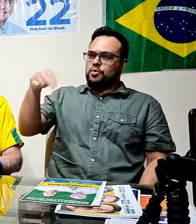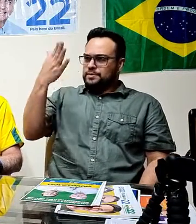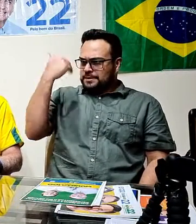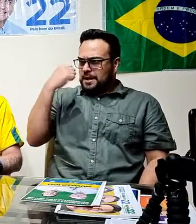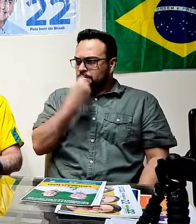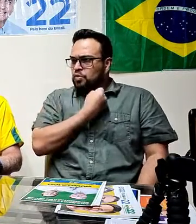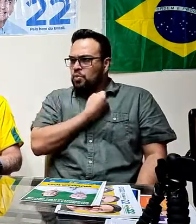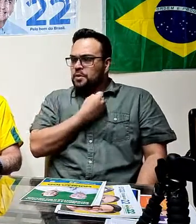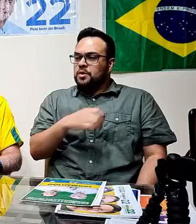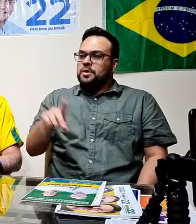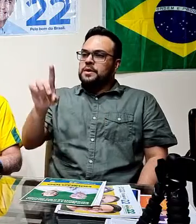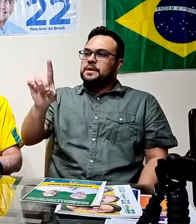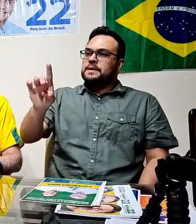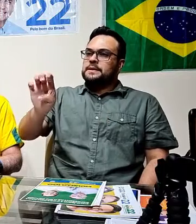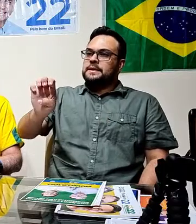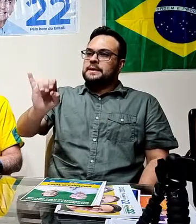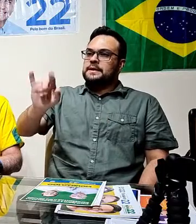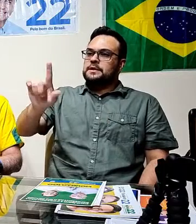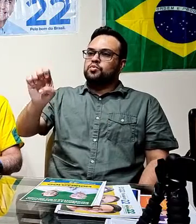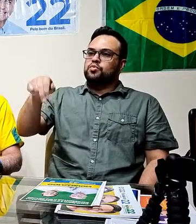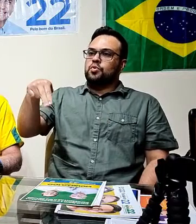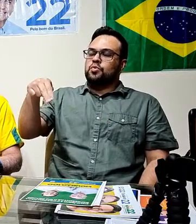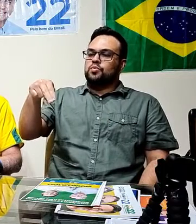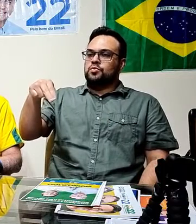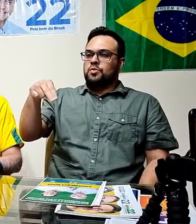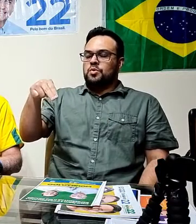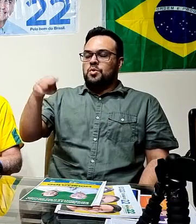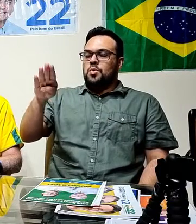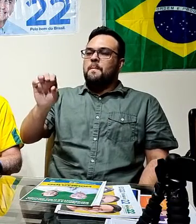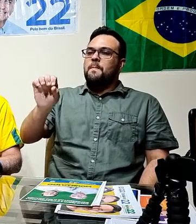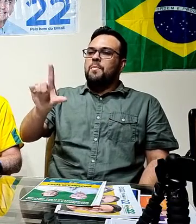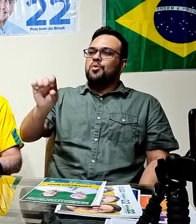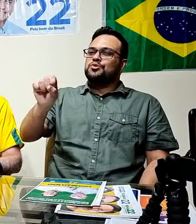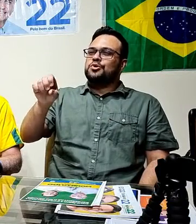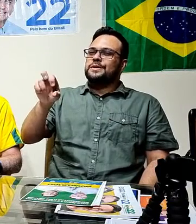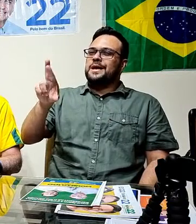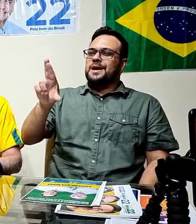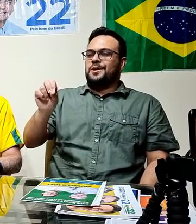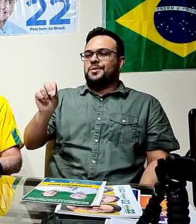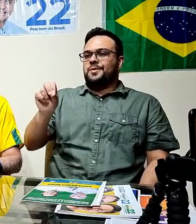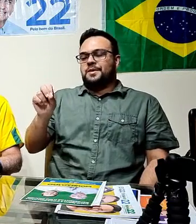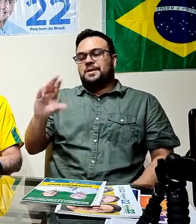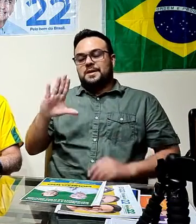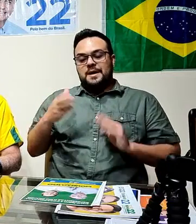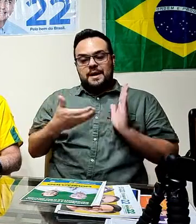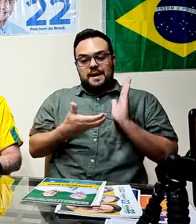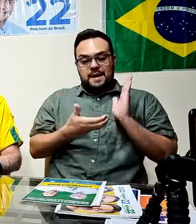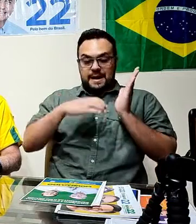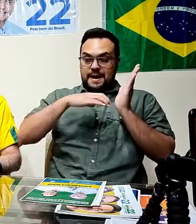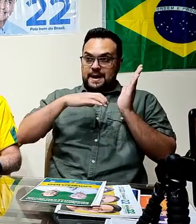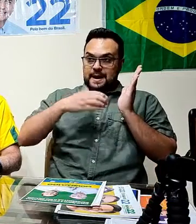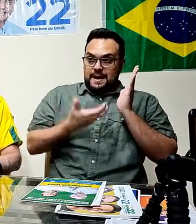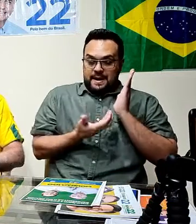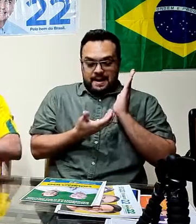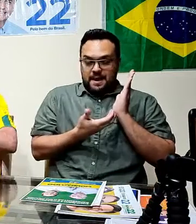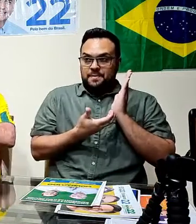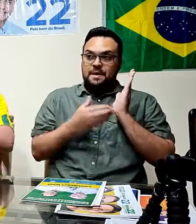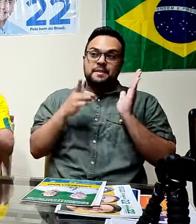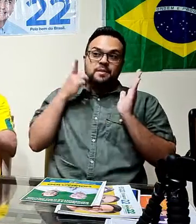não? Levanta o Deilson aí. O Deilson Bolsonaro, candidato à Câmara de Deputados, deputado federal por